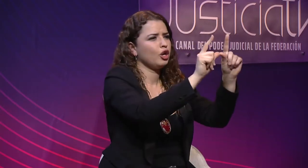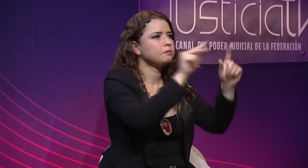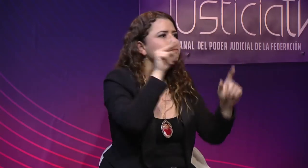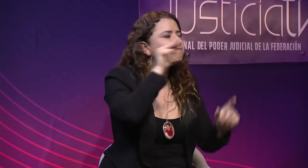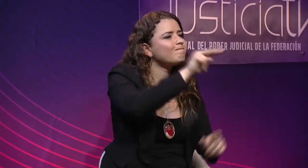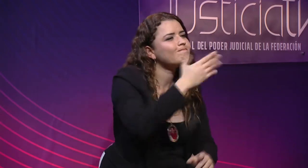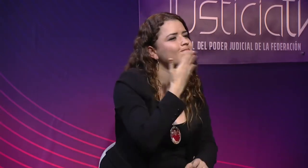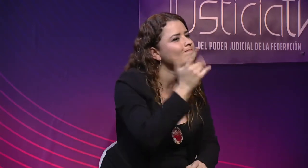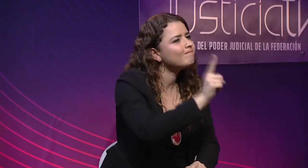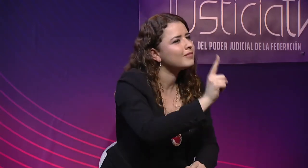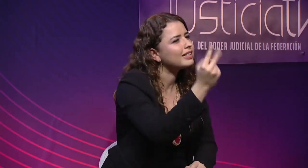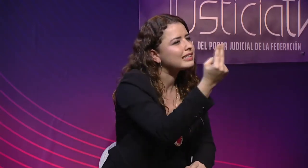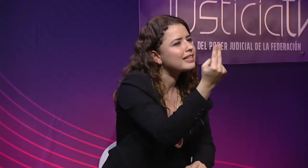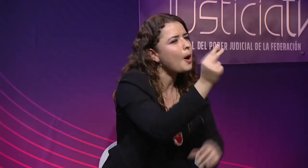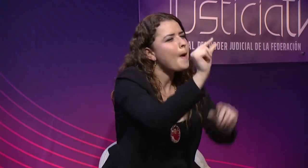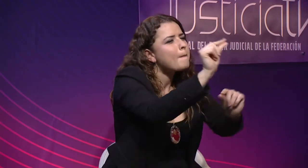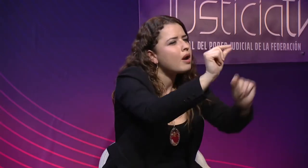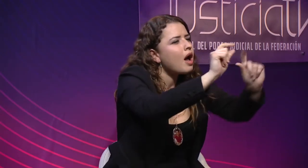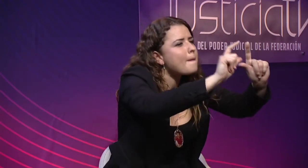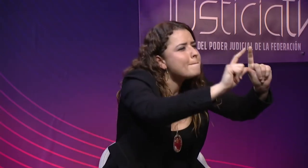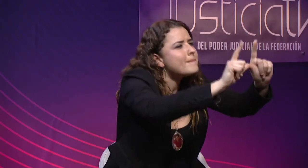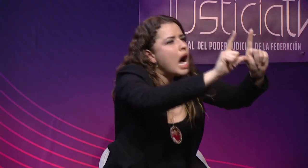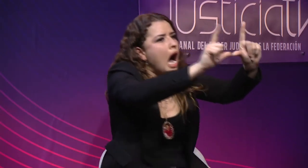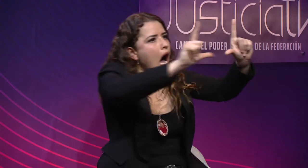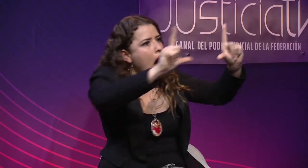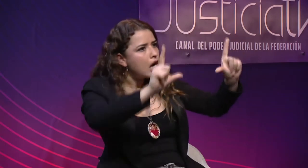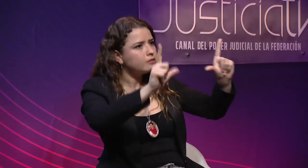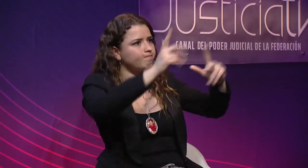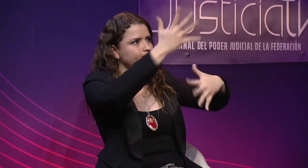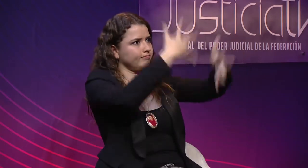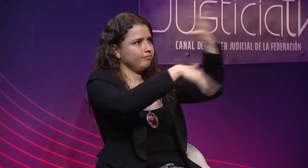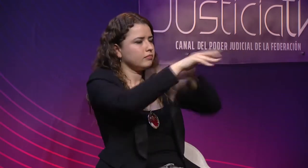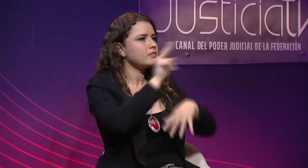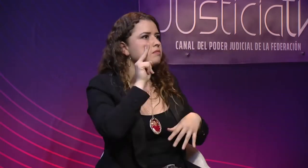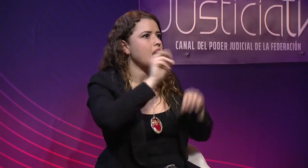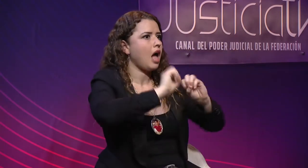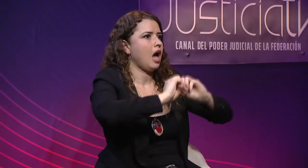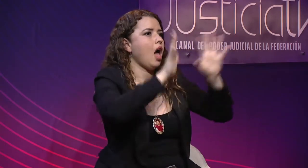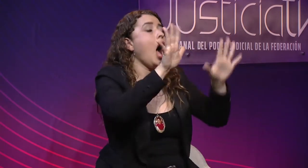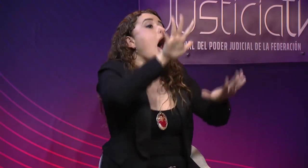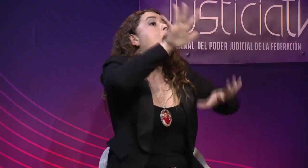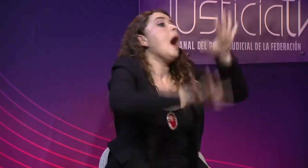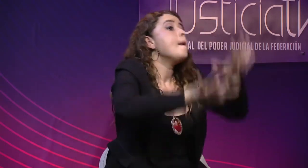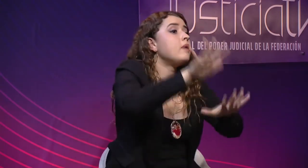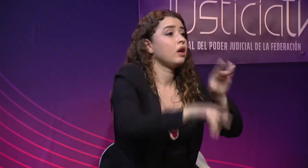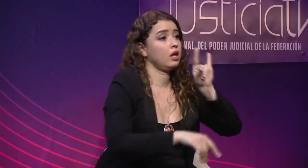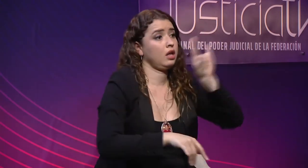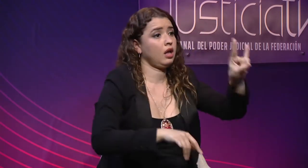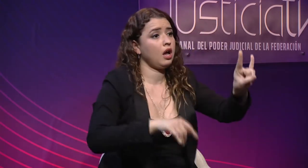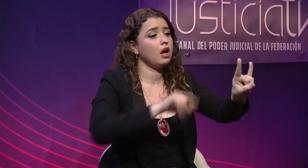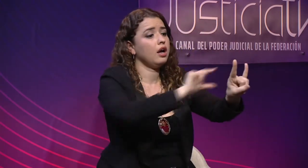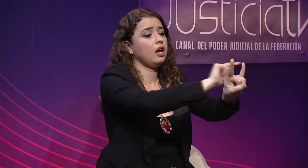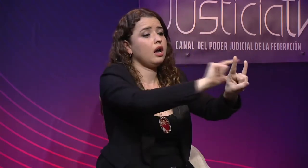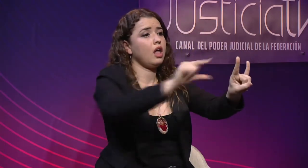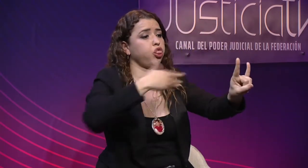el recuadro es tan pequeño, no se ve bien, entonces me gustaría que fuera un poco más